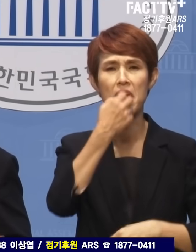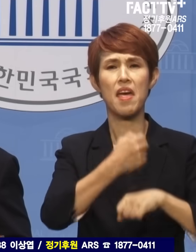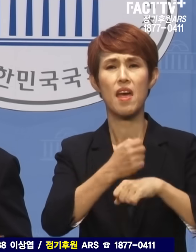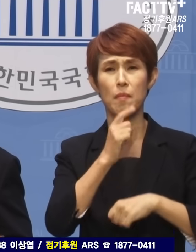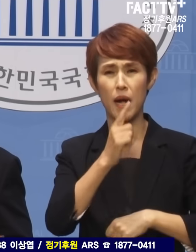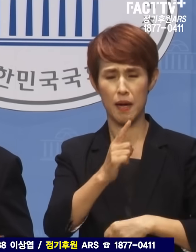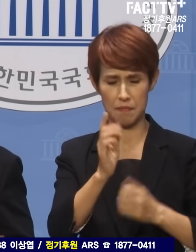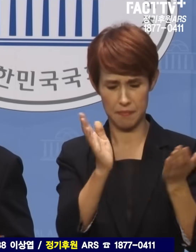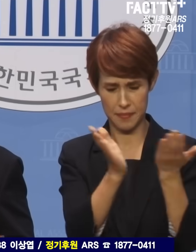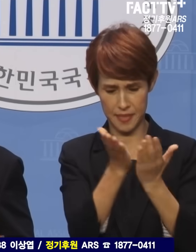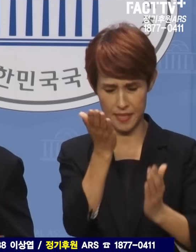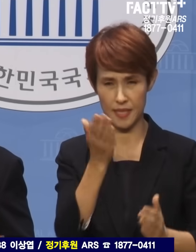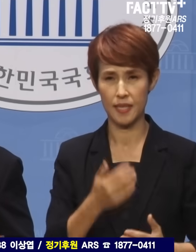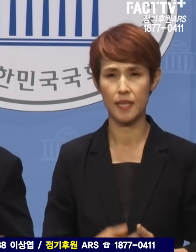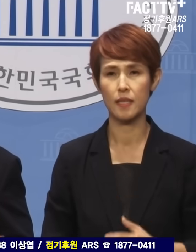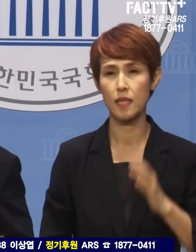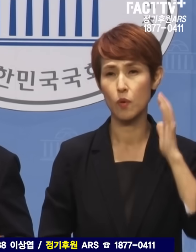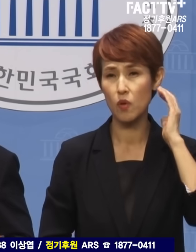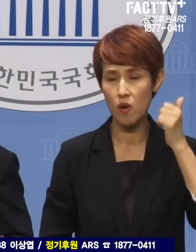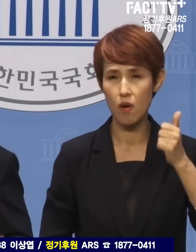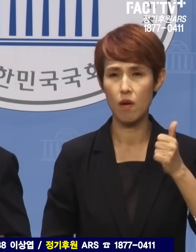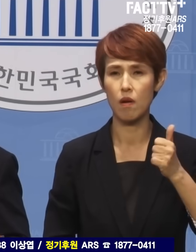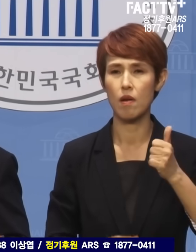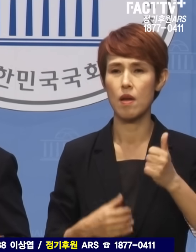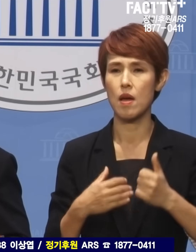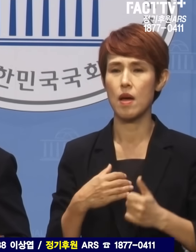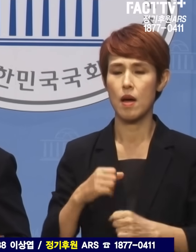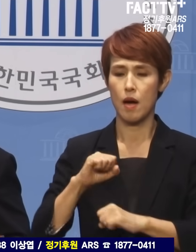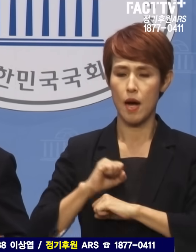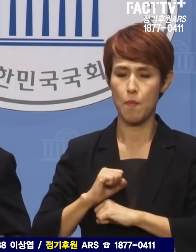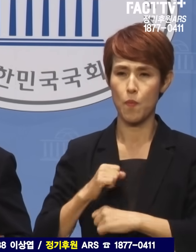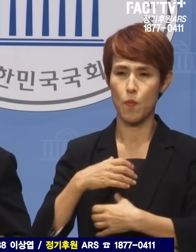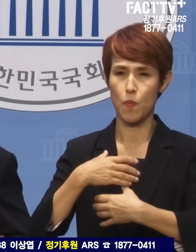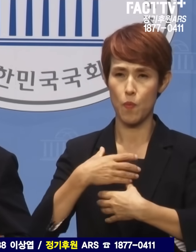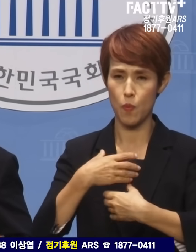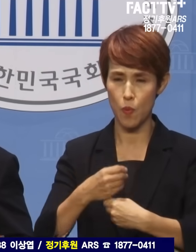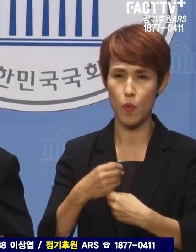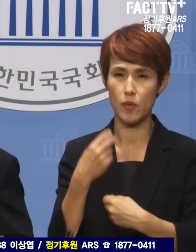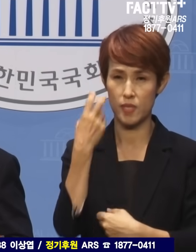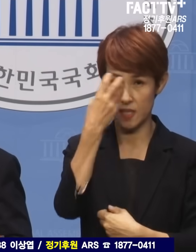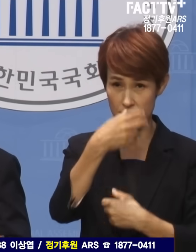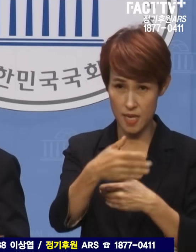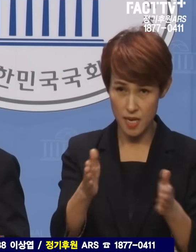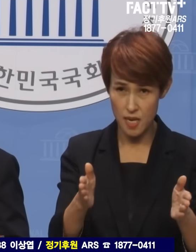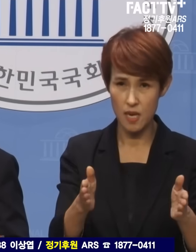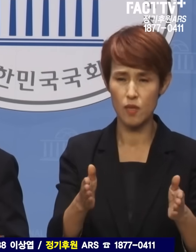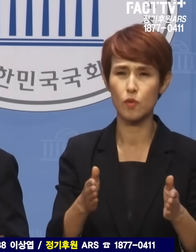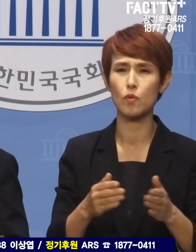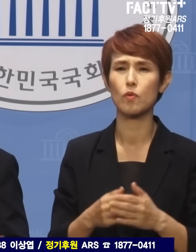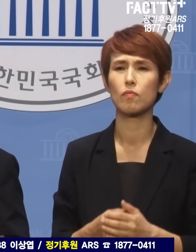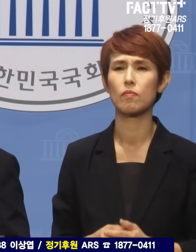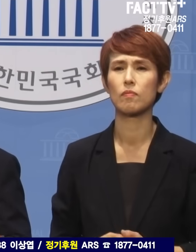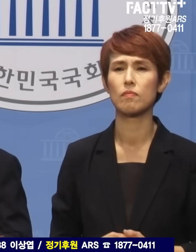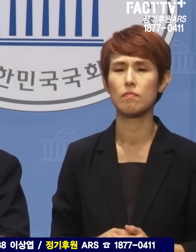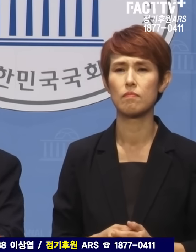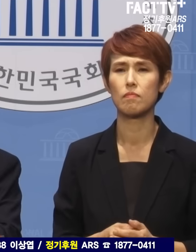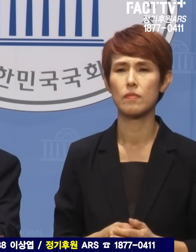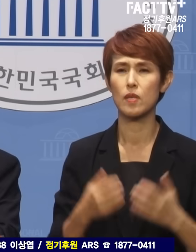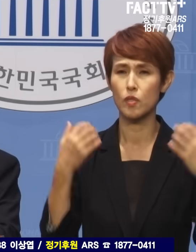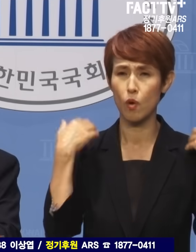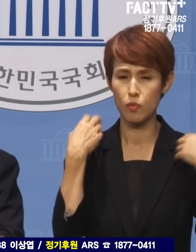말이 되지 않습니다 대통령 안보부 국가정부 지부까지이 문제에 대해 책임을 져야 할